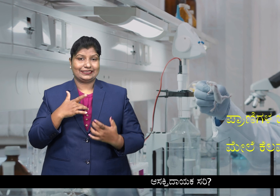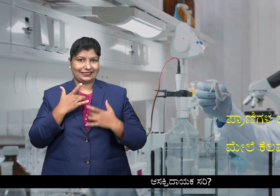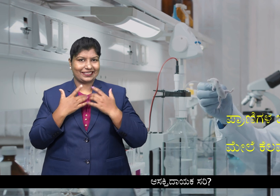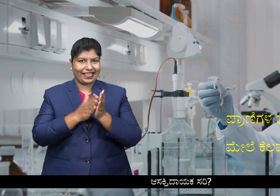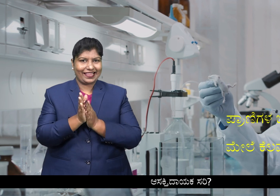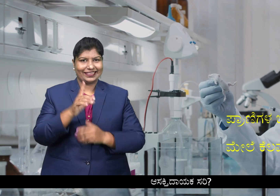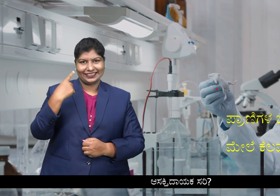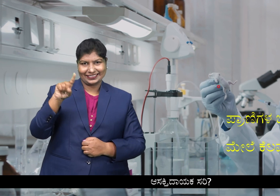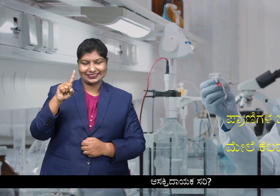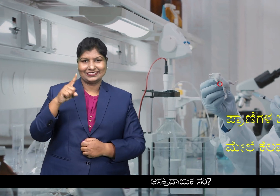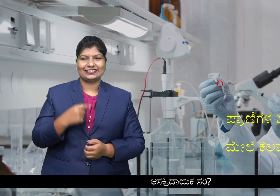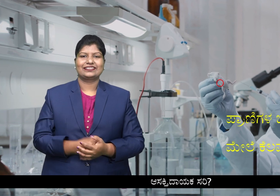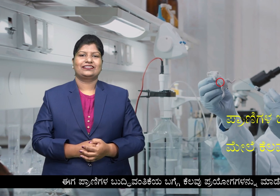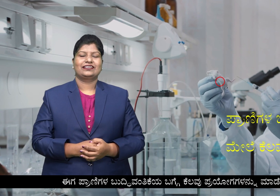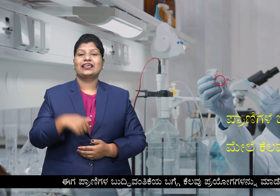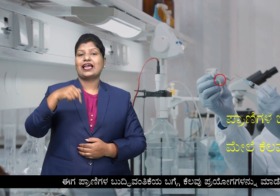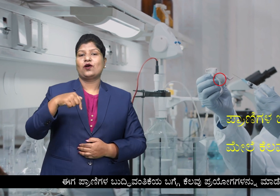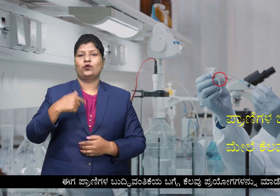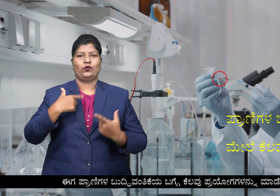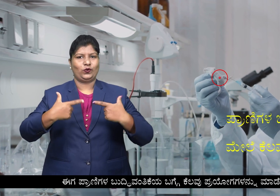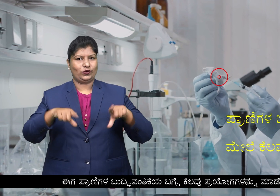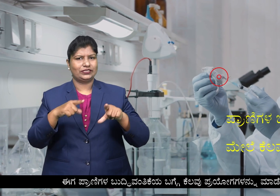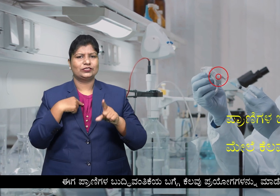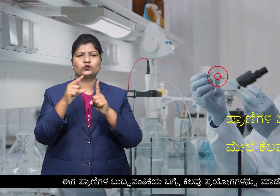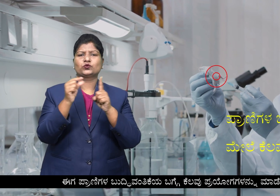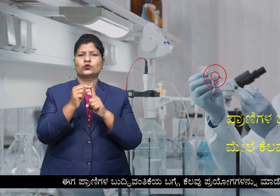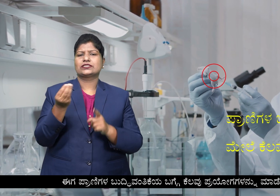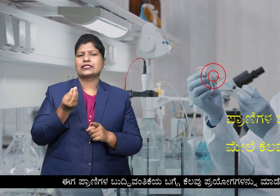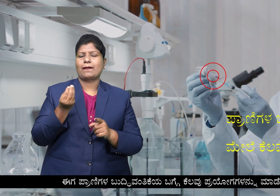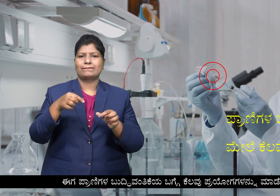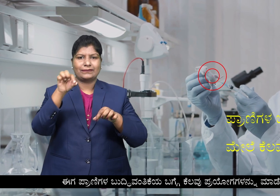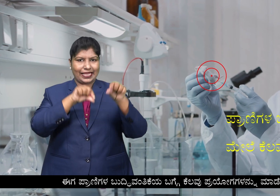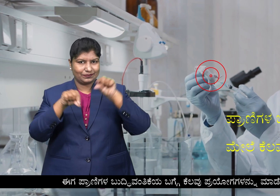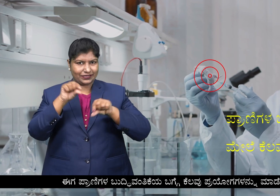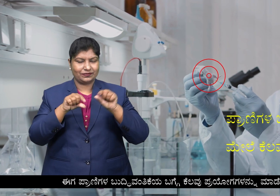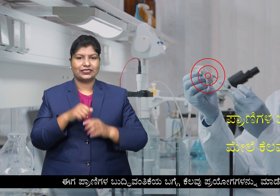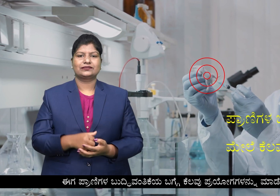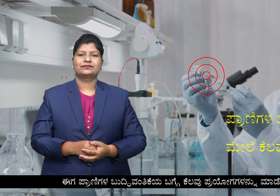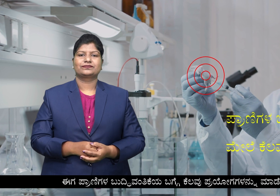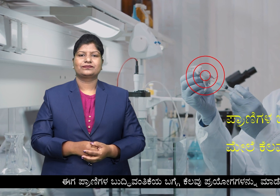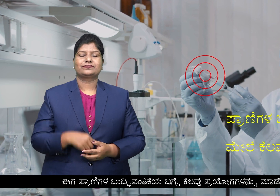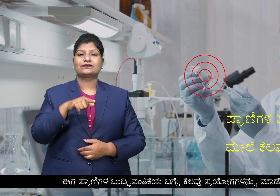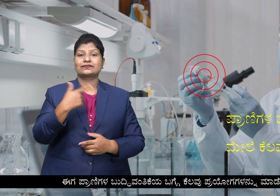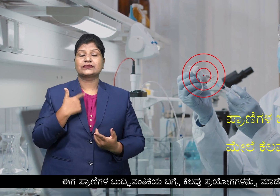ಆಸಕ್ತಿದಾಯಕ ಸರಿ. ಈಗ ಪ್ರಾಣಿಗಳ ಬುದ್ಧಿವಂತಿಕೆಯ ಬಗ್ಗೆ ಕೆಲವು ಪ್ರಯೋಗಗಳನ್ನ ಮಾಡೋಣ.